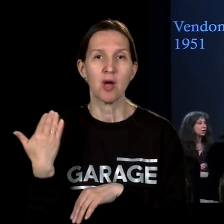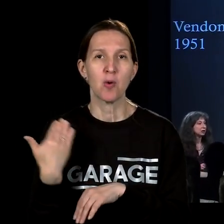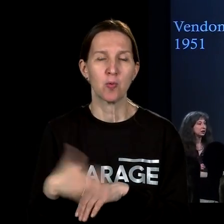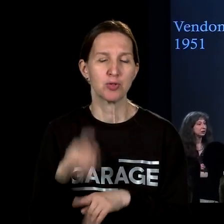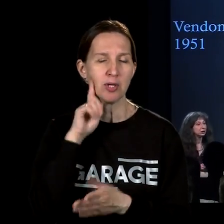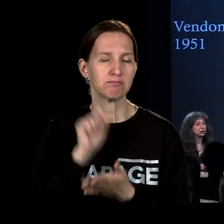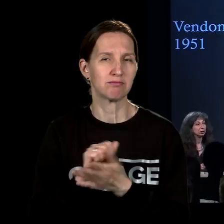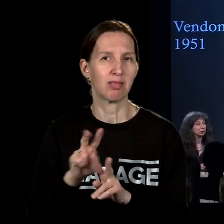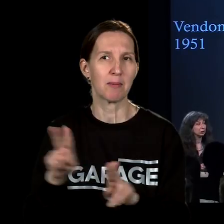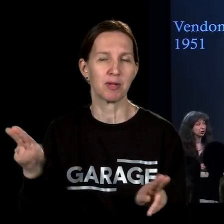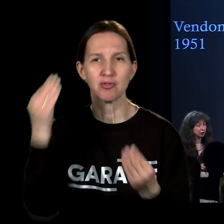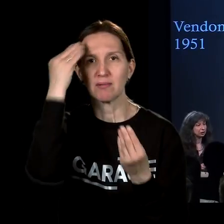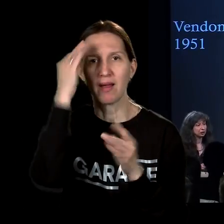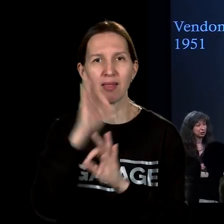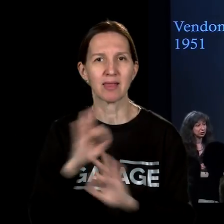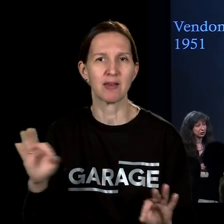рисовать,